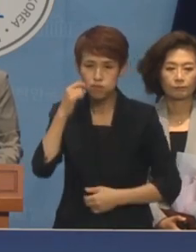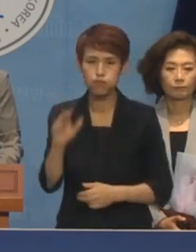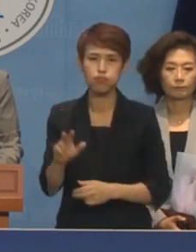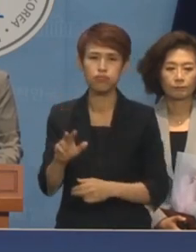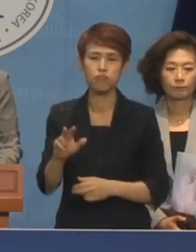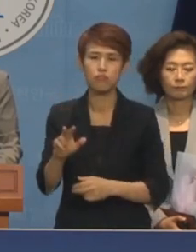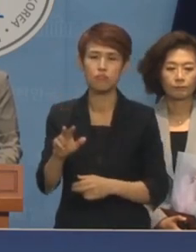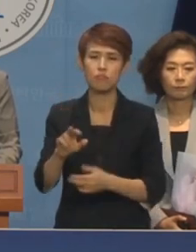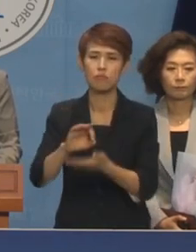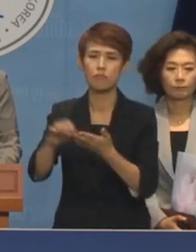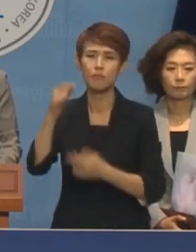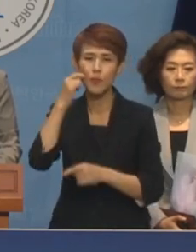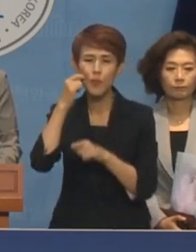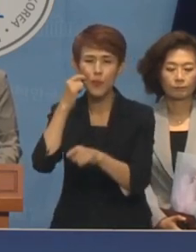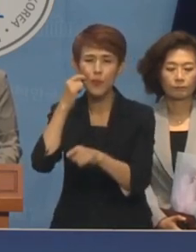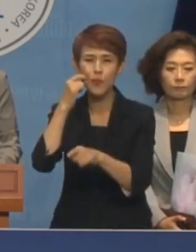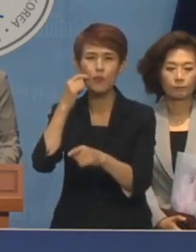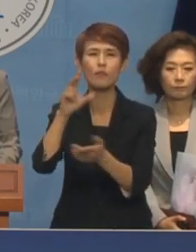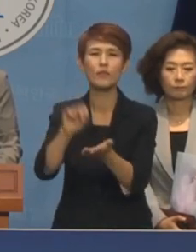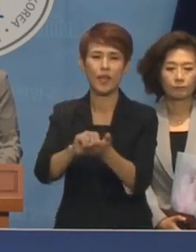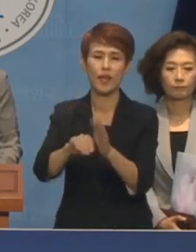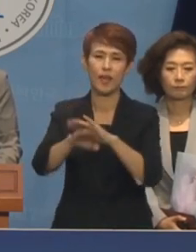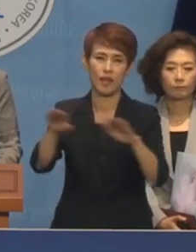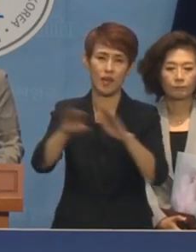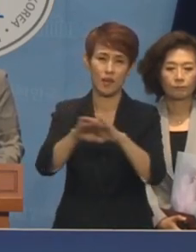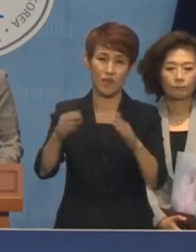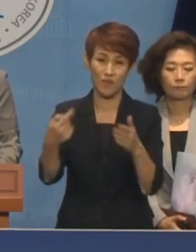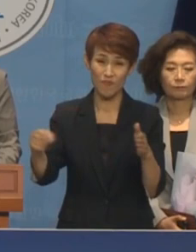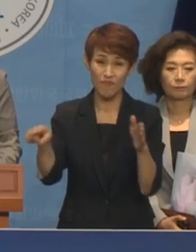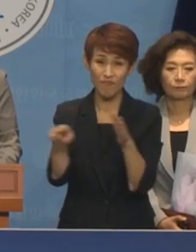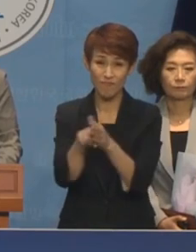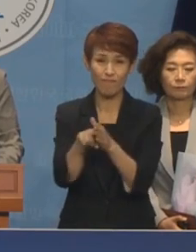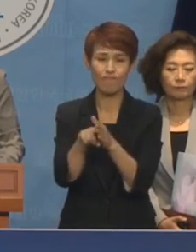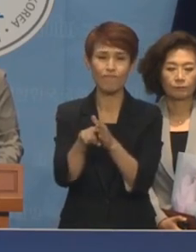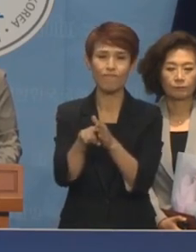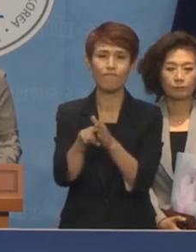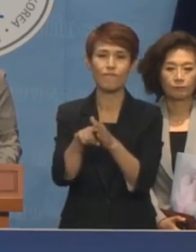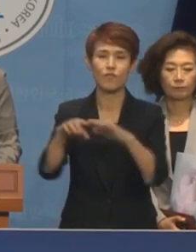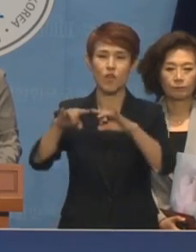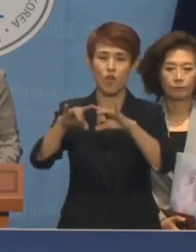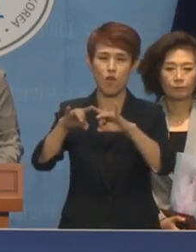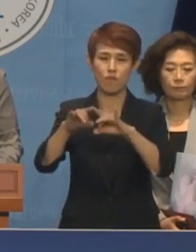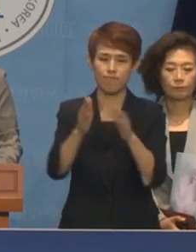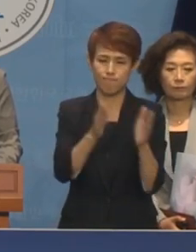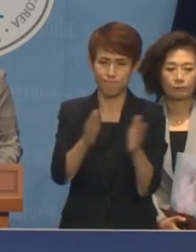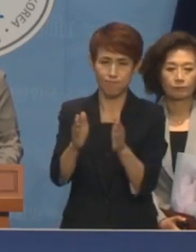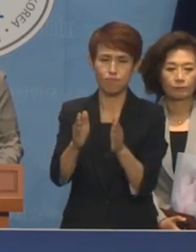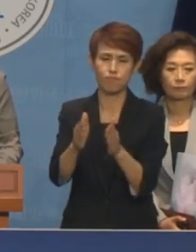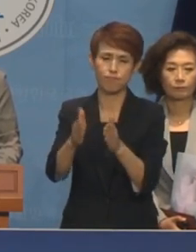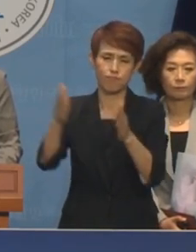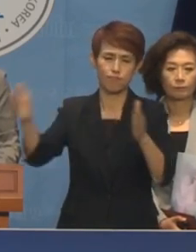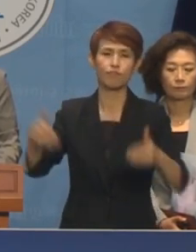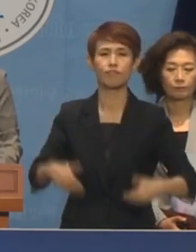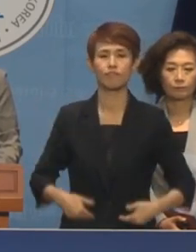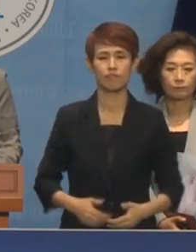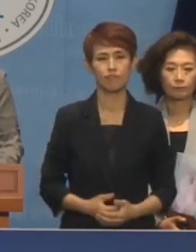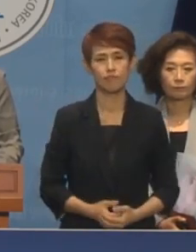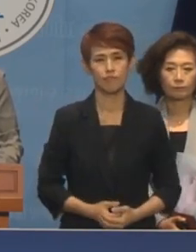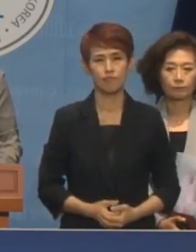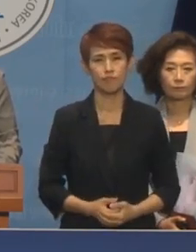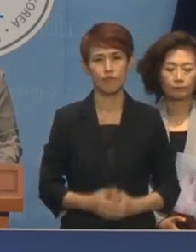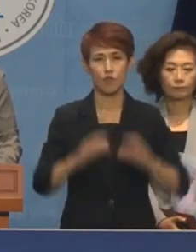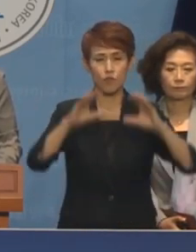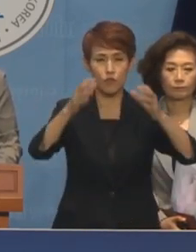중단하는 출력 제어 문제를 해결하기 위해 전력망 확충이 필요한 상황입니다.